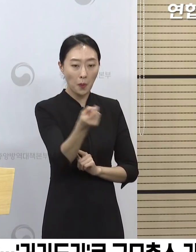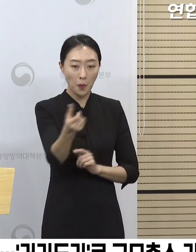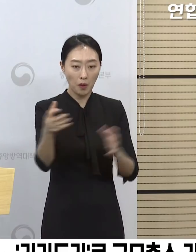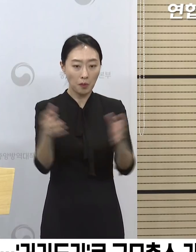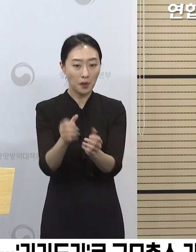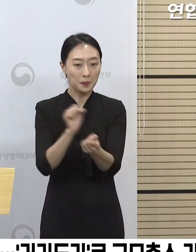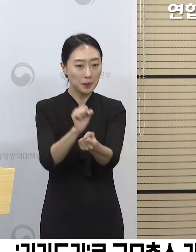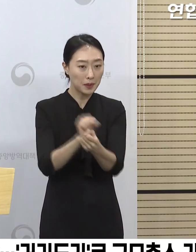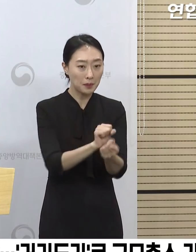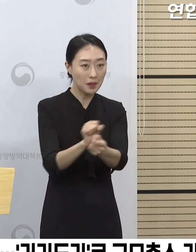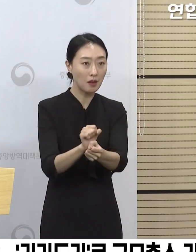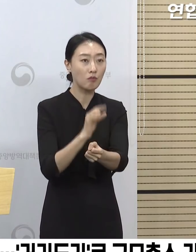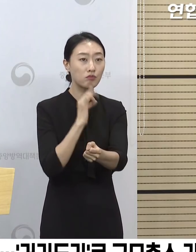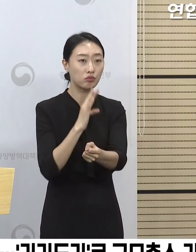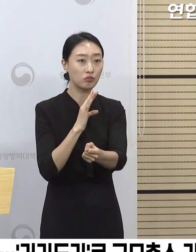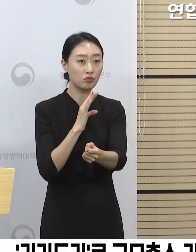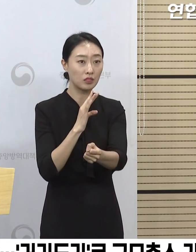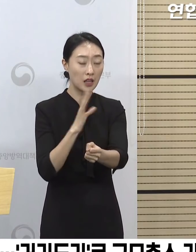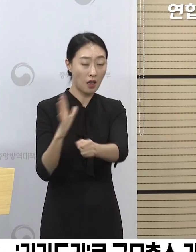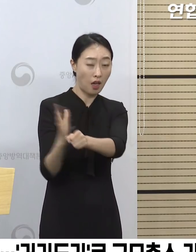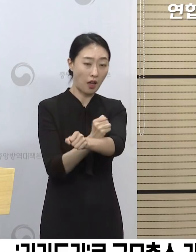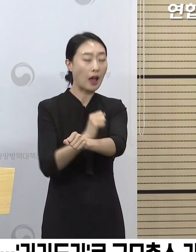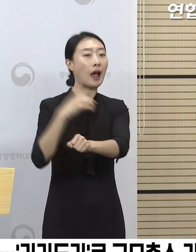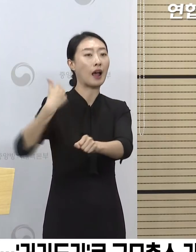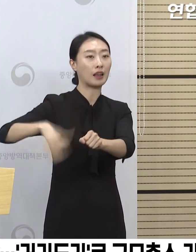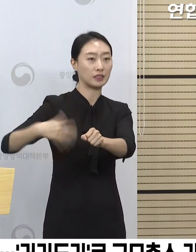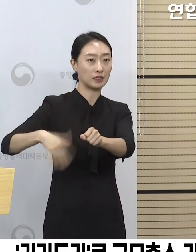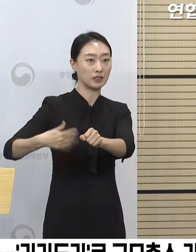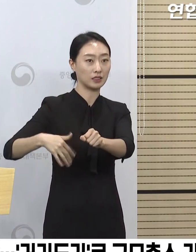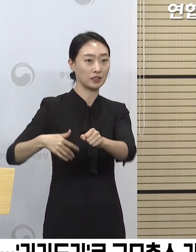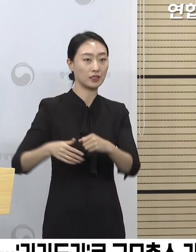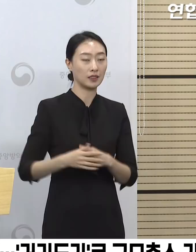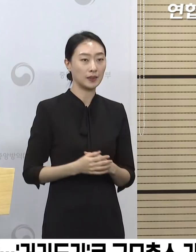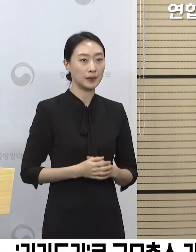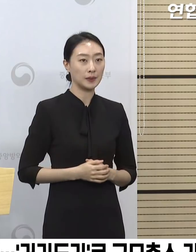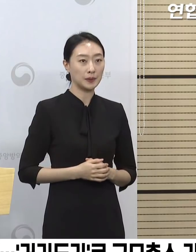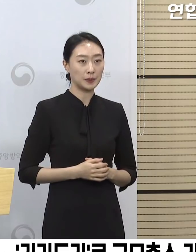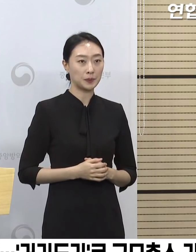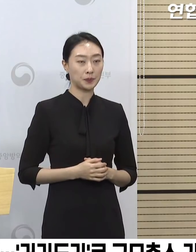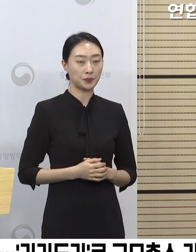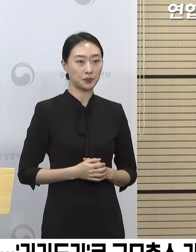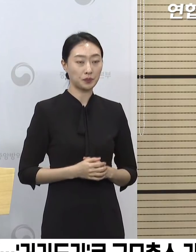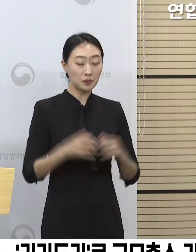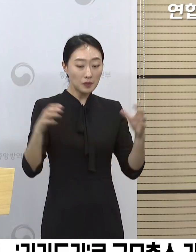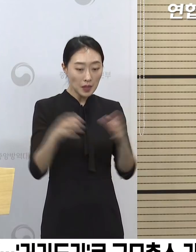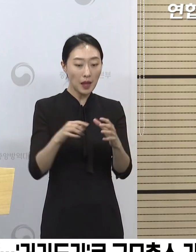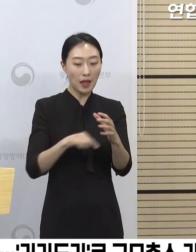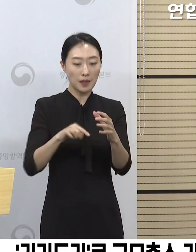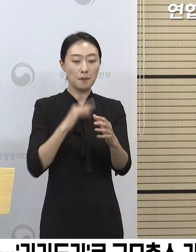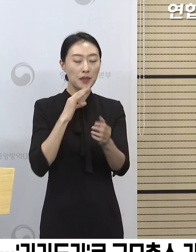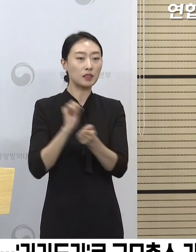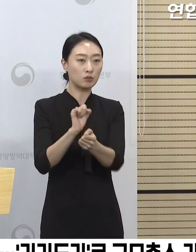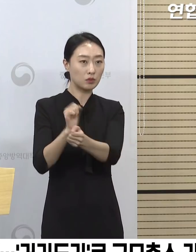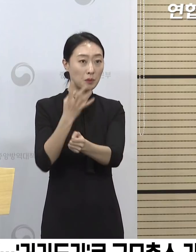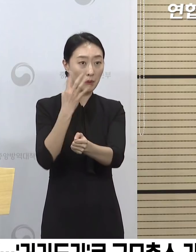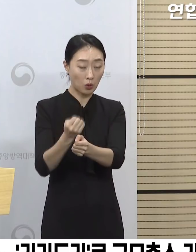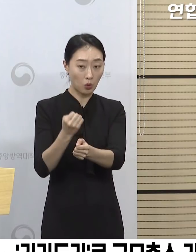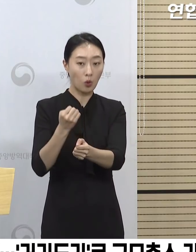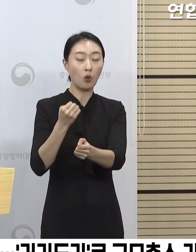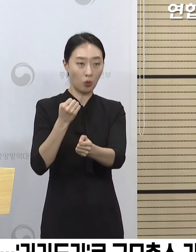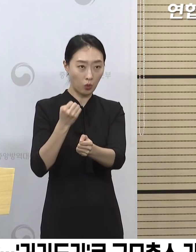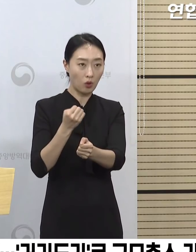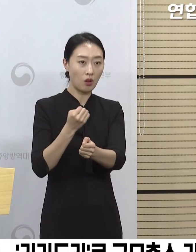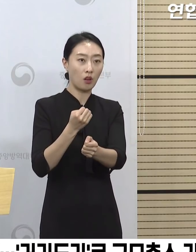그런 부분들이 이제 집단으로 갔을 때는 집단의 대량 발생하는 그런 양상들을 보이고 있고 또 해외에서 유입된 위험들,